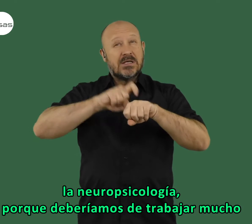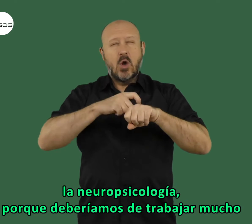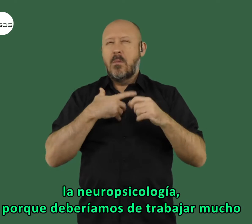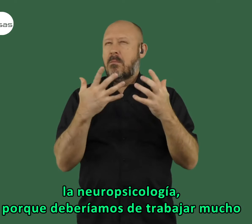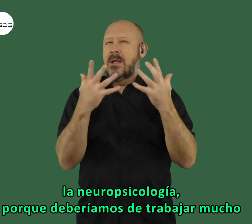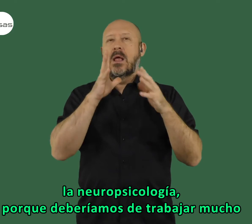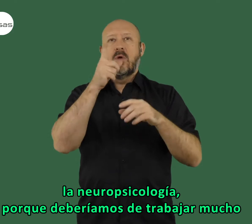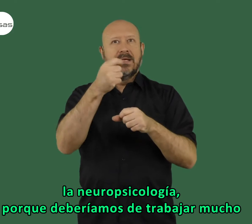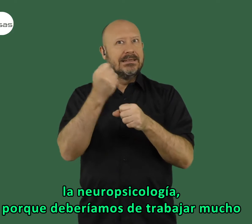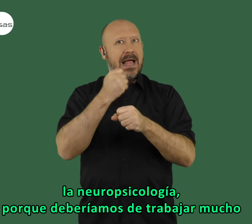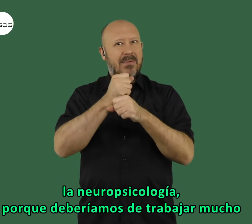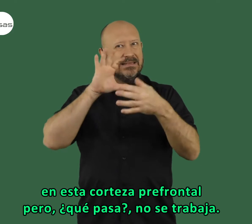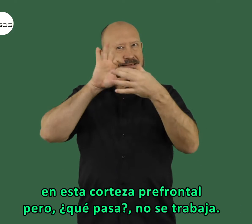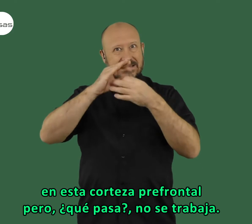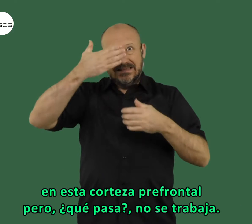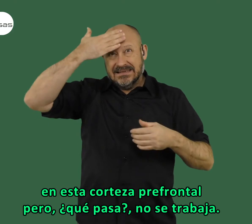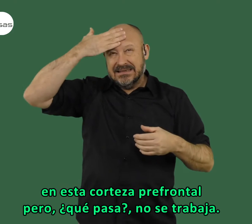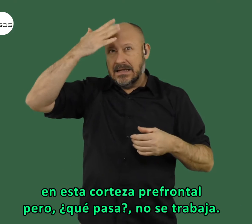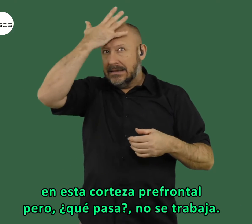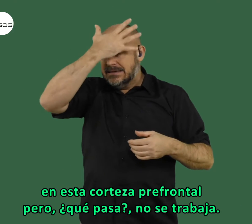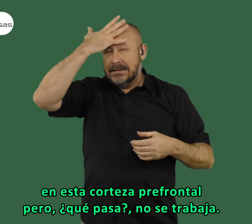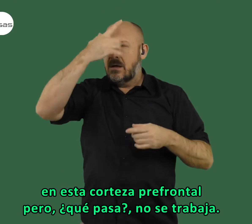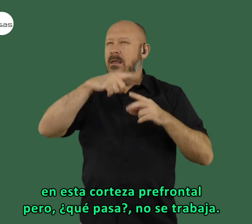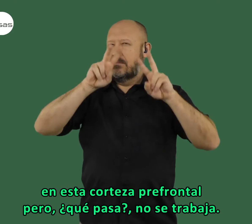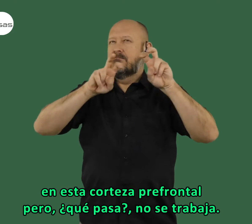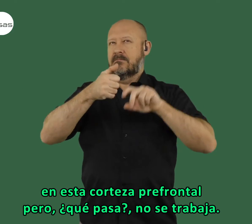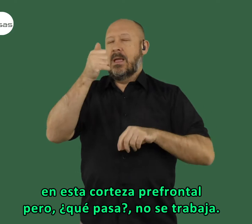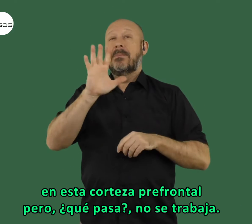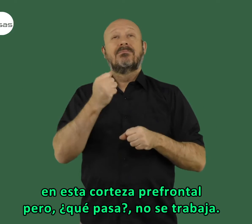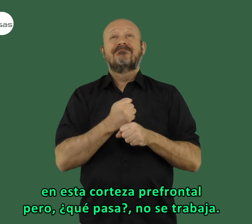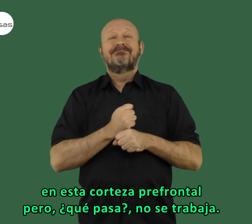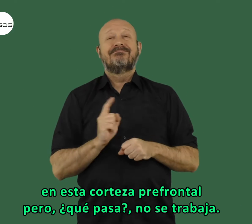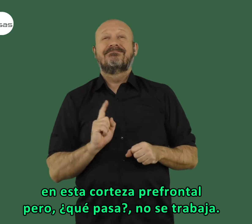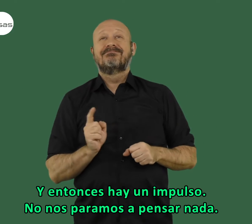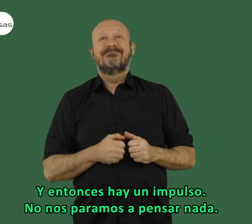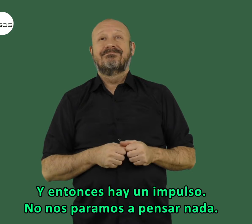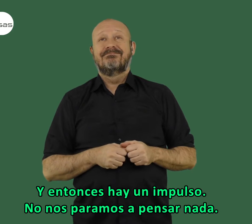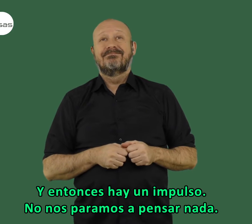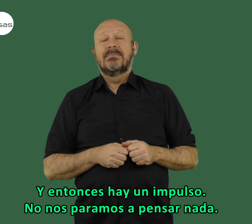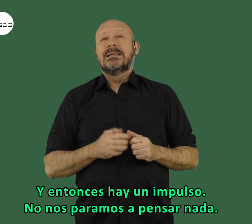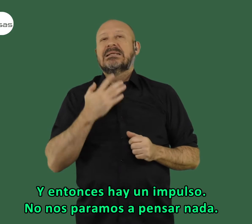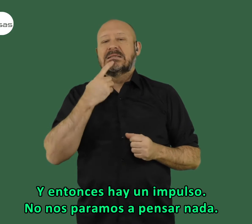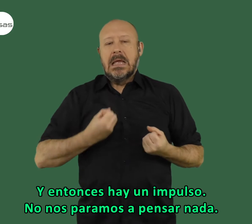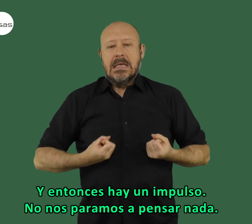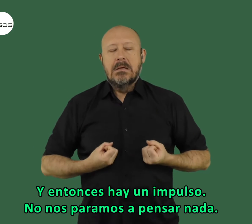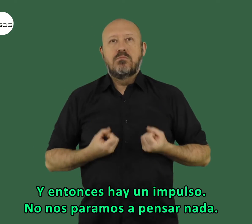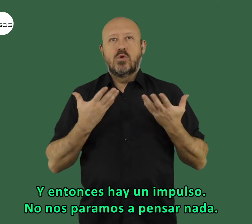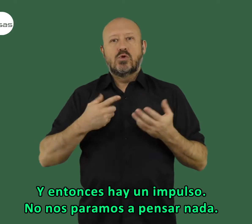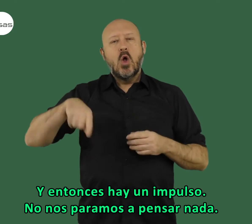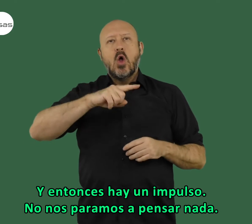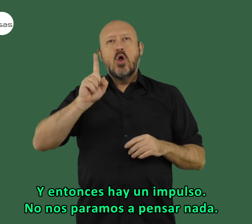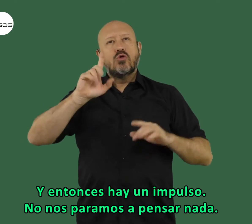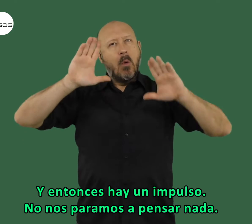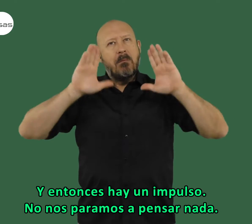neuropsicología porque deberíamos de trabajar mucho en esta corteza prefrontal. Pero ¿qué pasa? No se trabaja y entonces hay un impulso. No